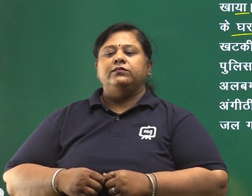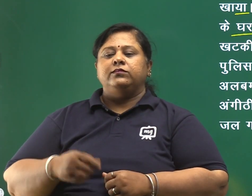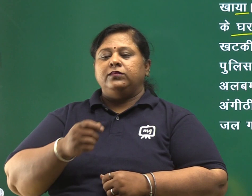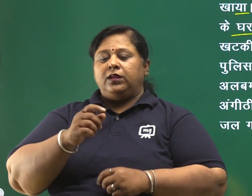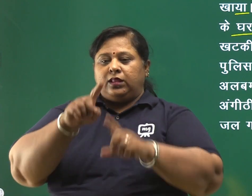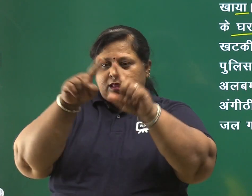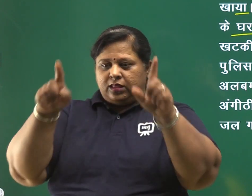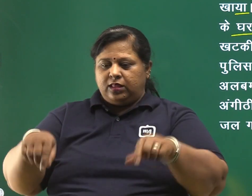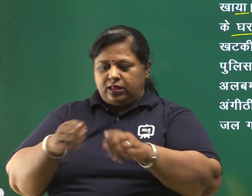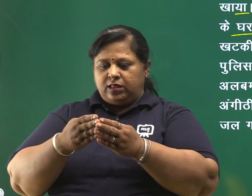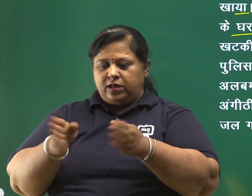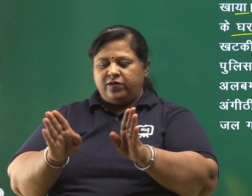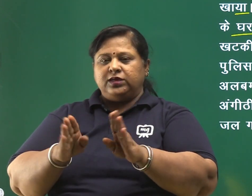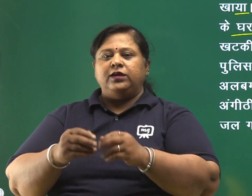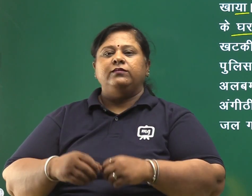दरवाजे की